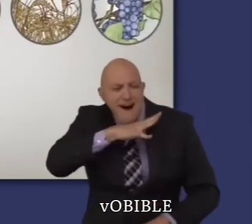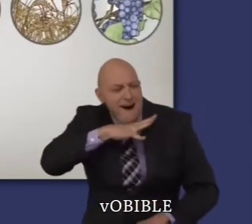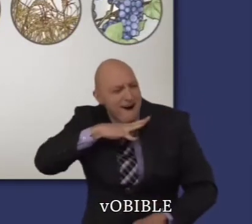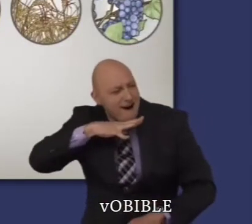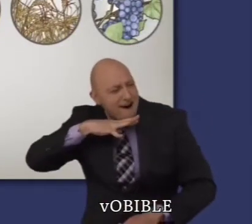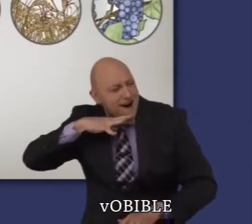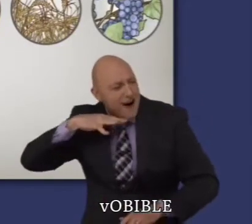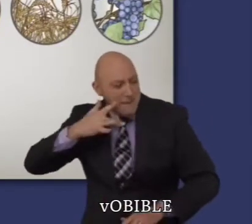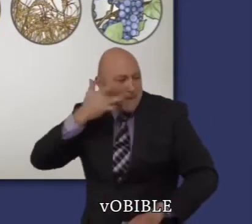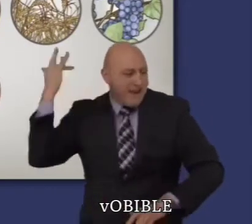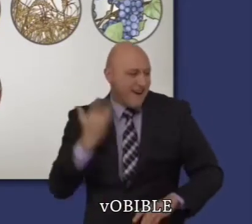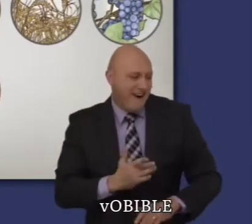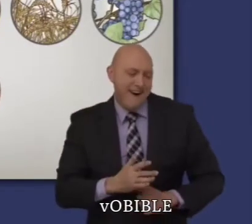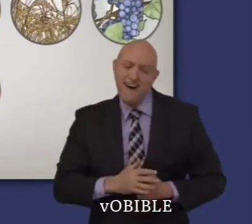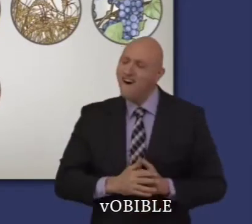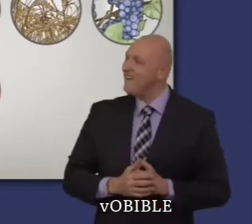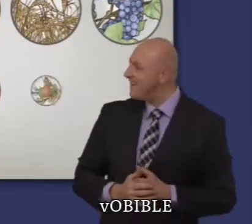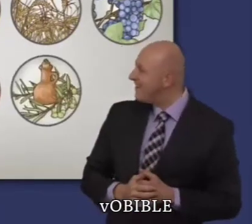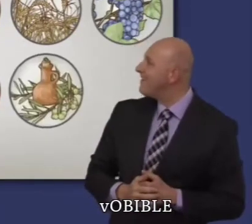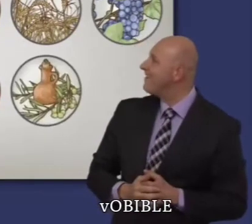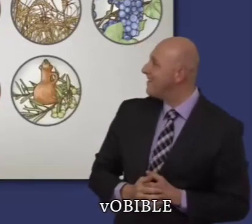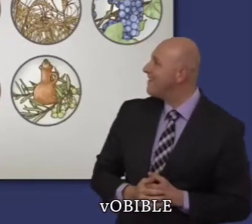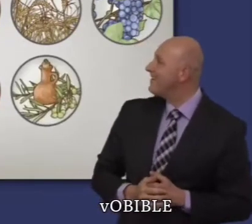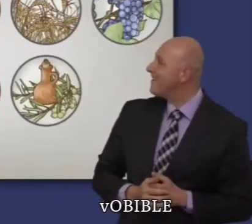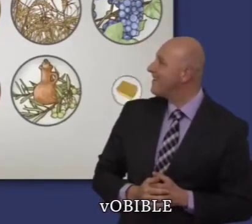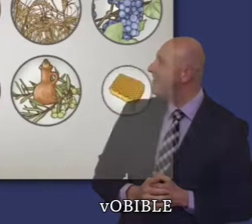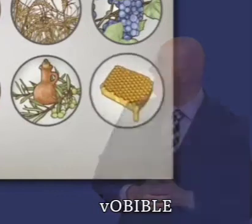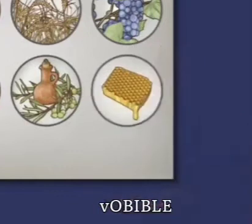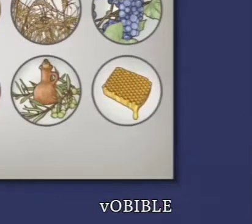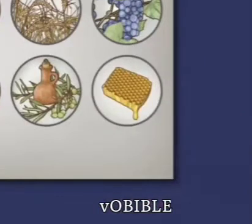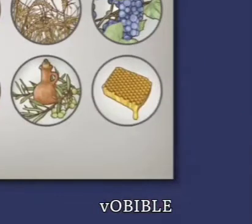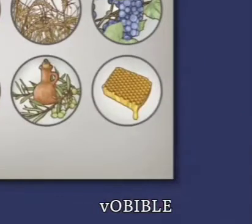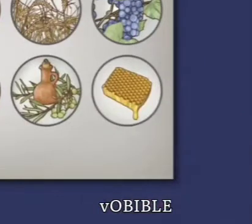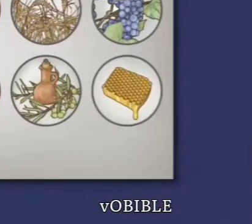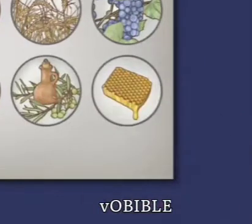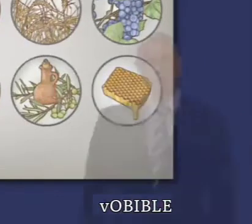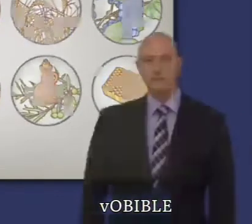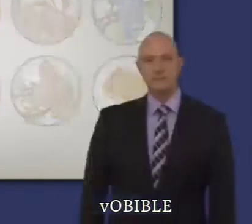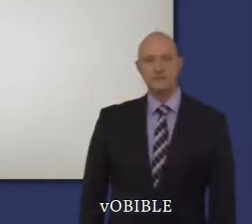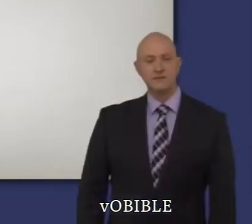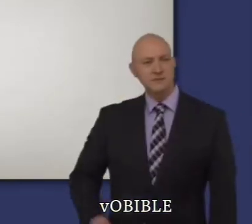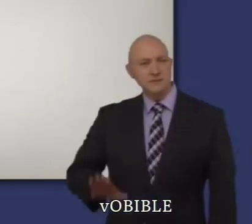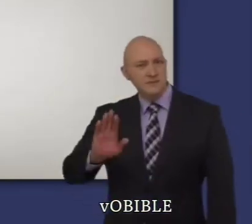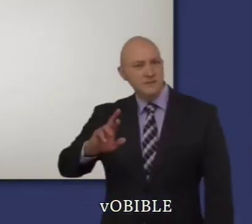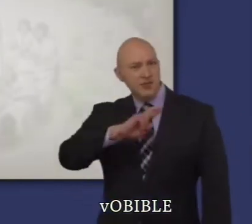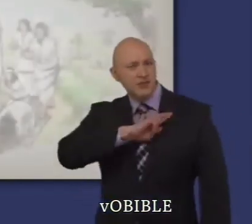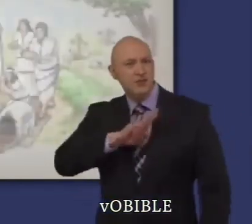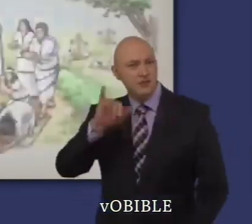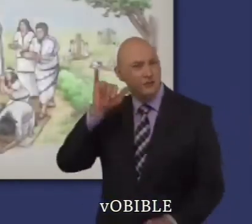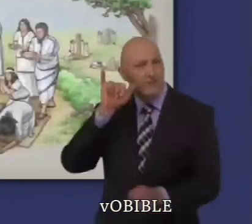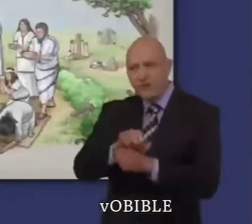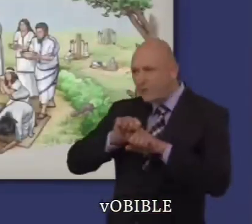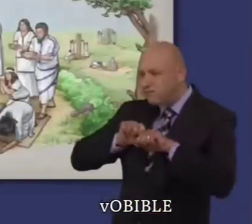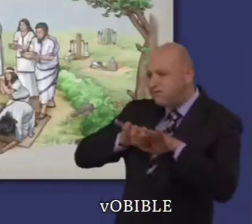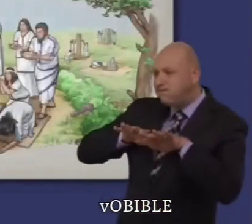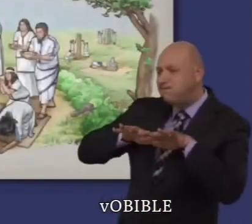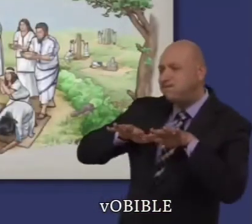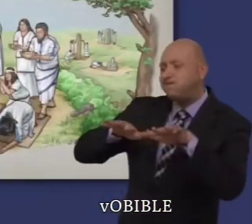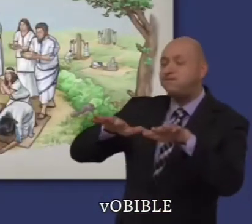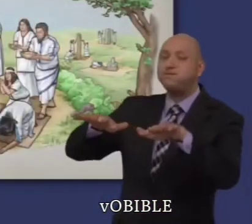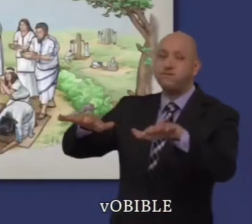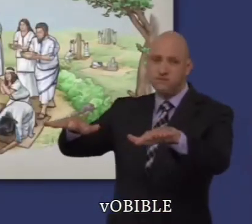Au chapitre 8, Moïse décrit l'héritage d'Israël comme un bon pays de cours d'eau, de